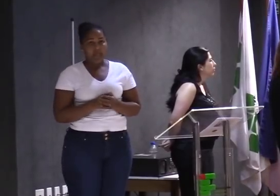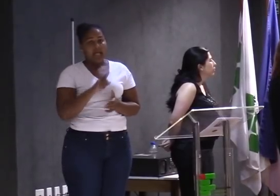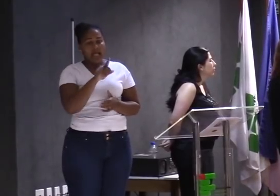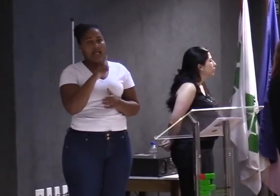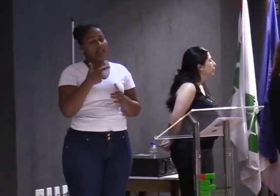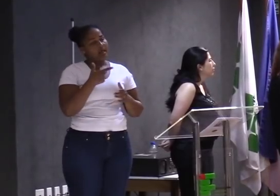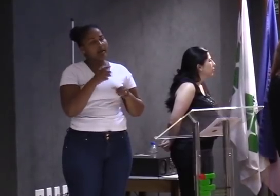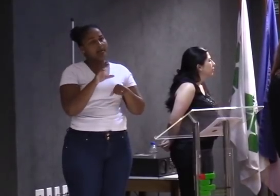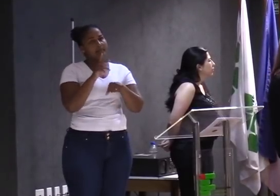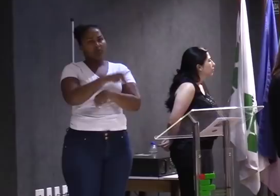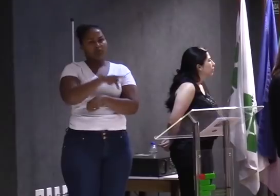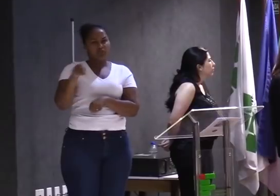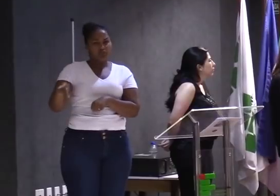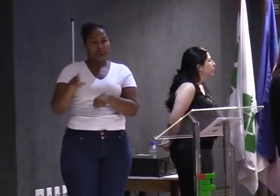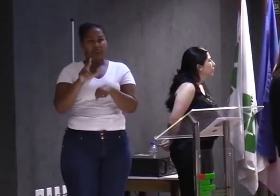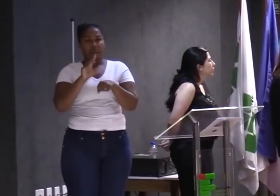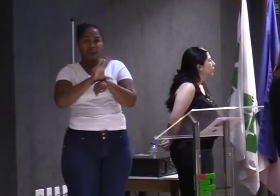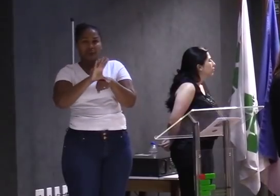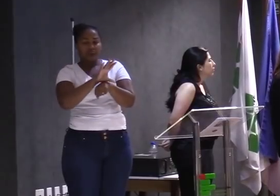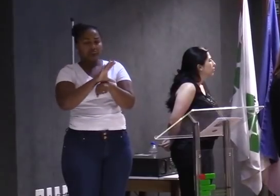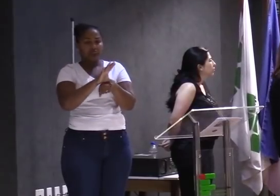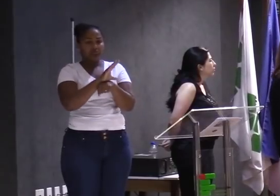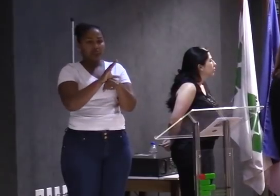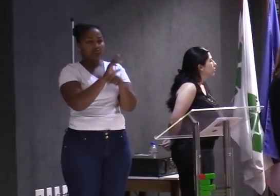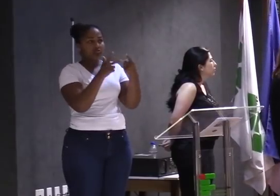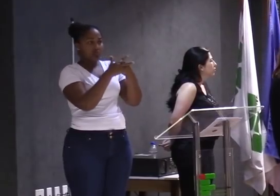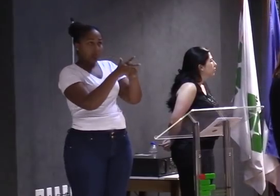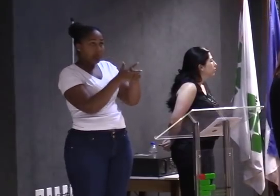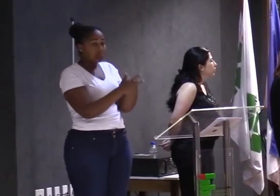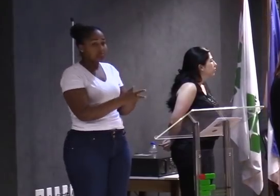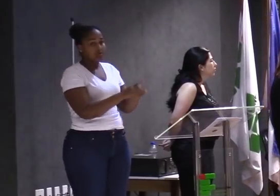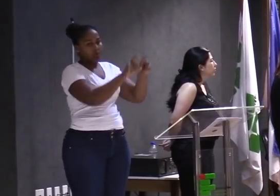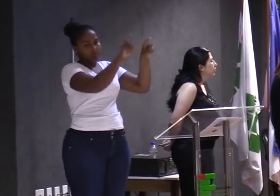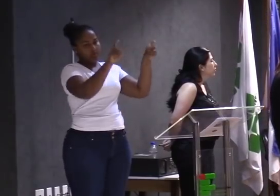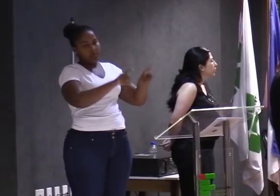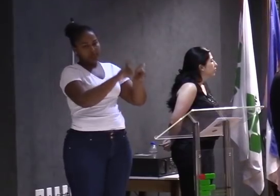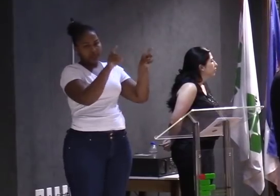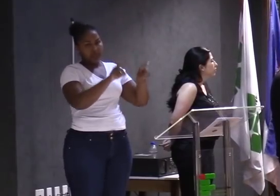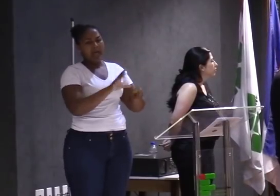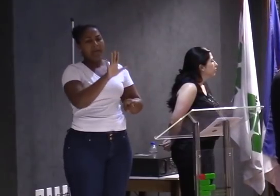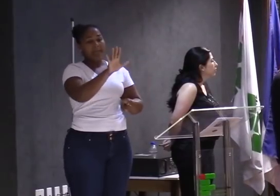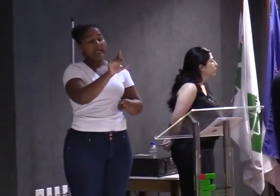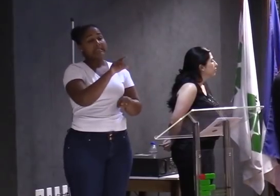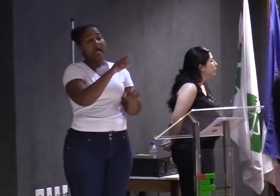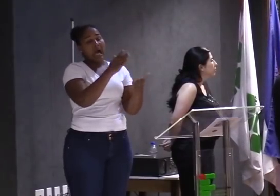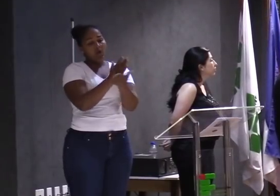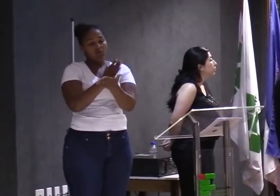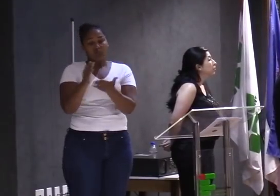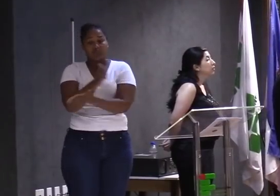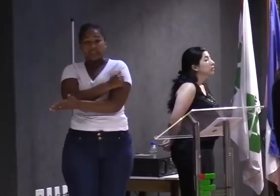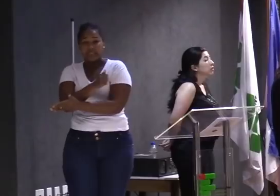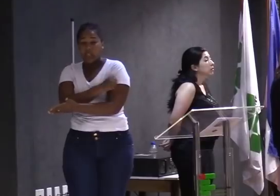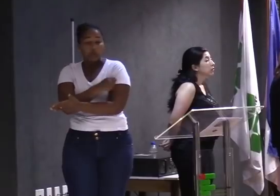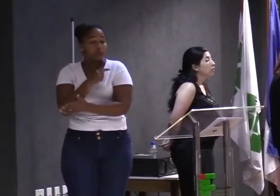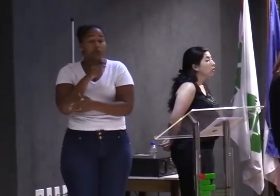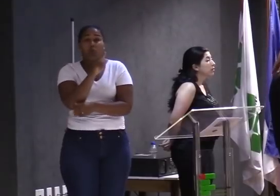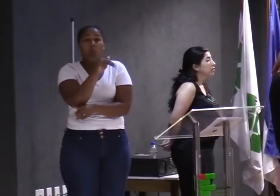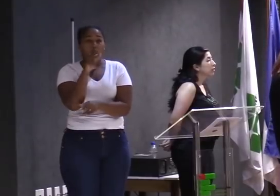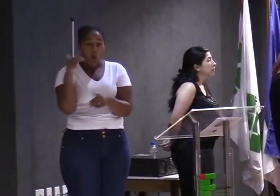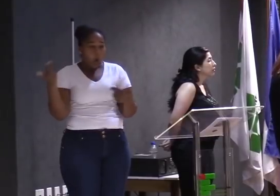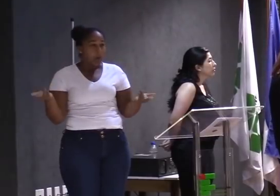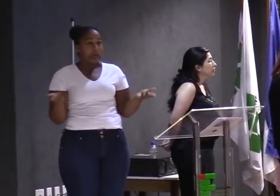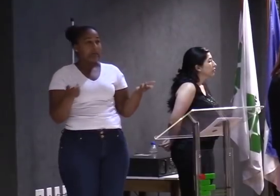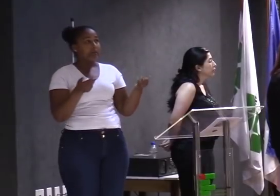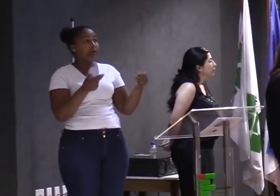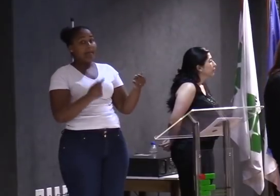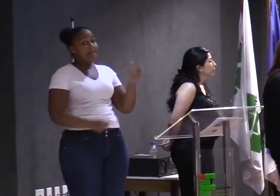manutenção de computadores, onde os alunos não tinham, nunca abriram um computador. Então, como é que você pode ter um curso assim se você não tem